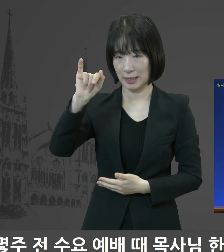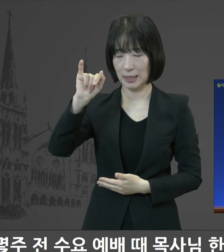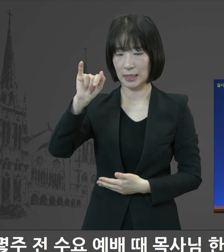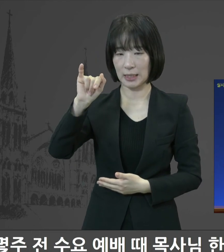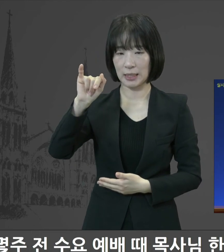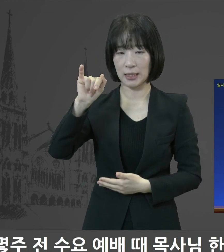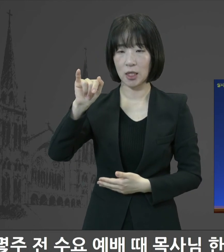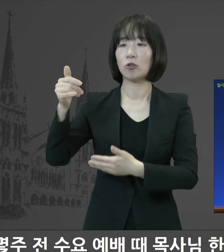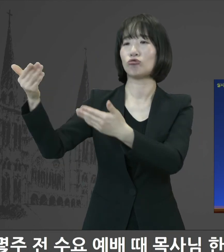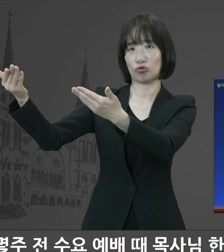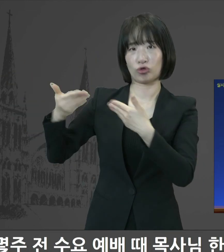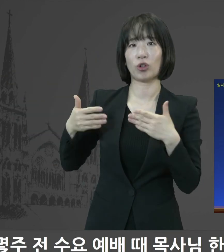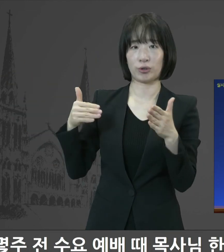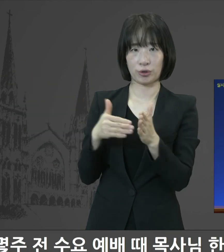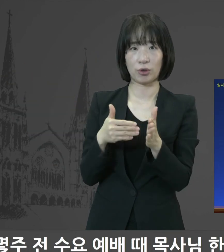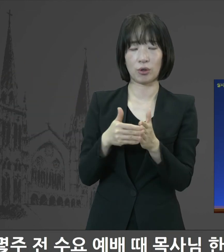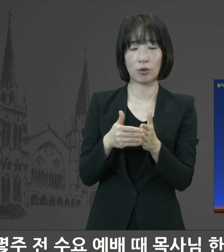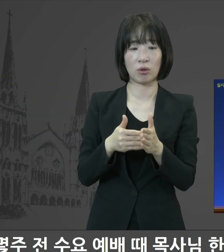사방에